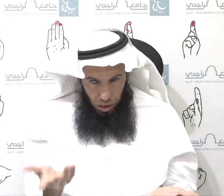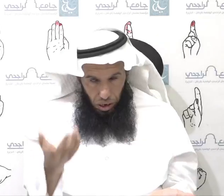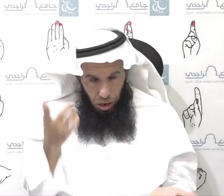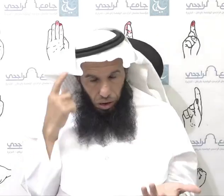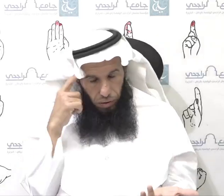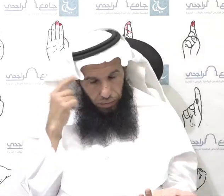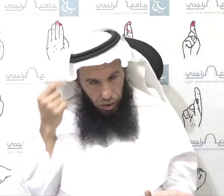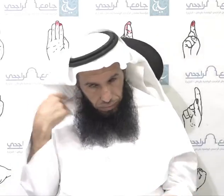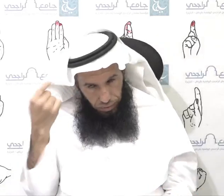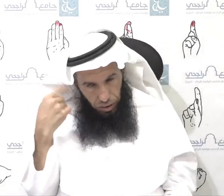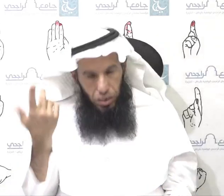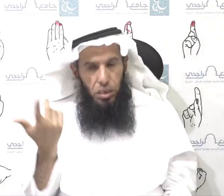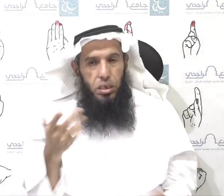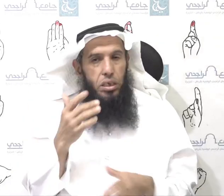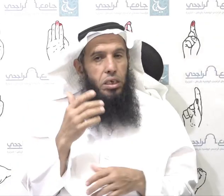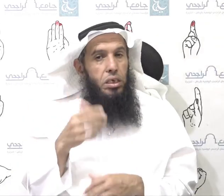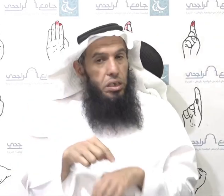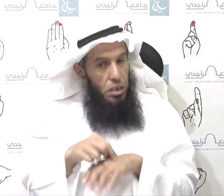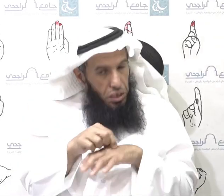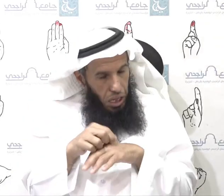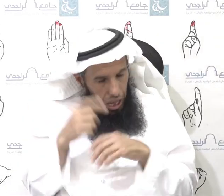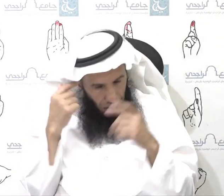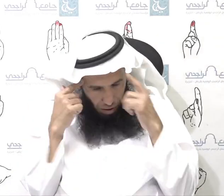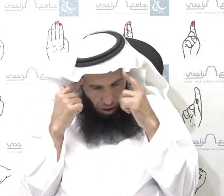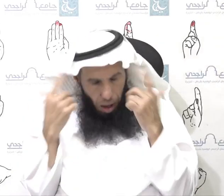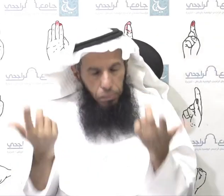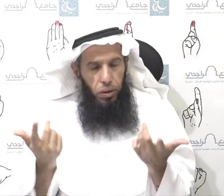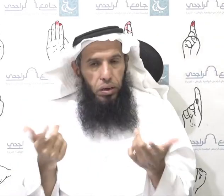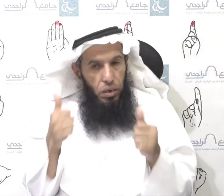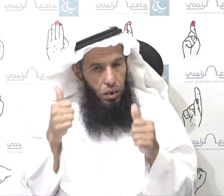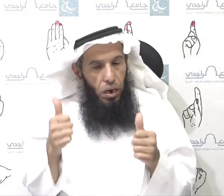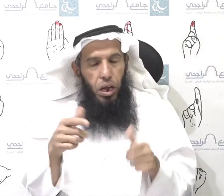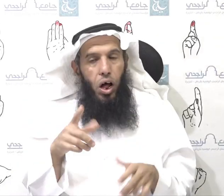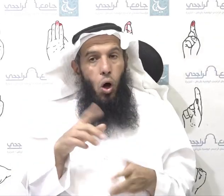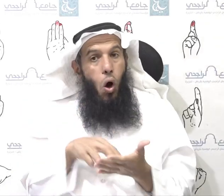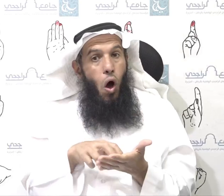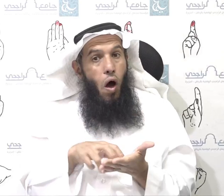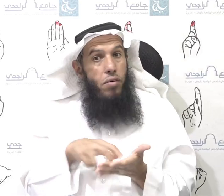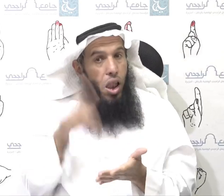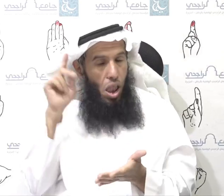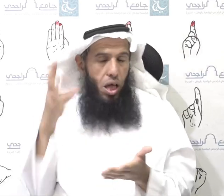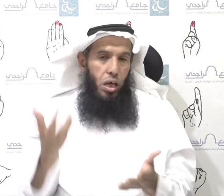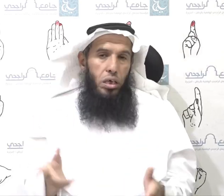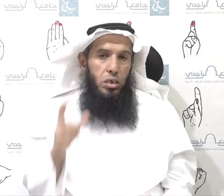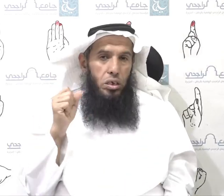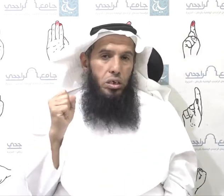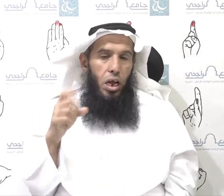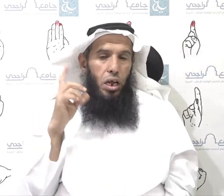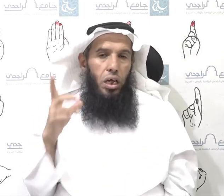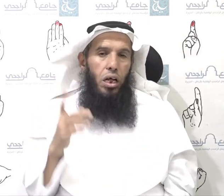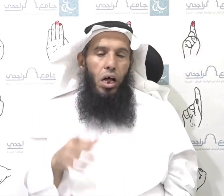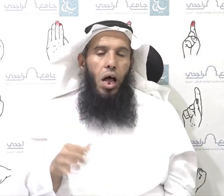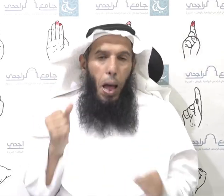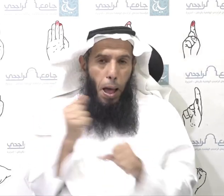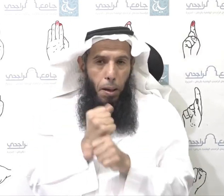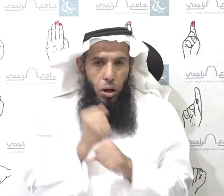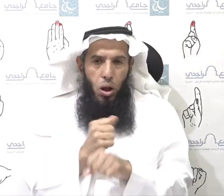يتابع معصية الله عز وجل. فلنستق الله عز وجل ولنستغل أعمارنا في مرضات